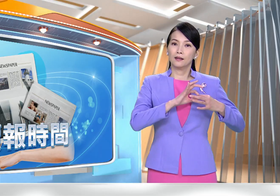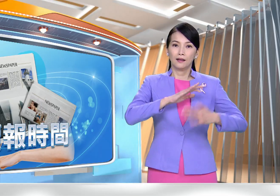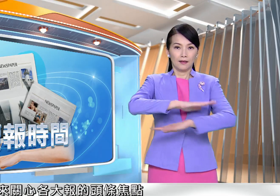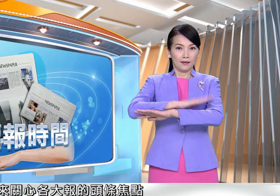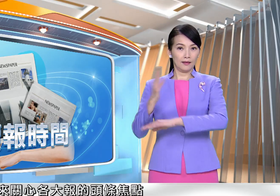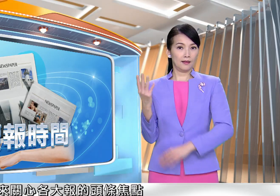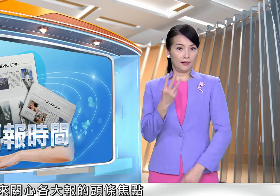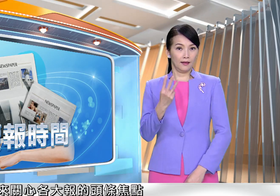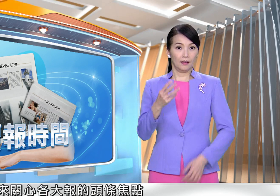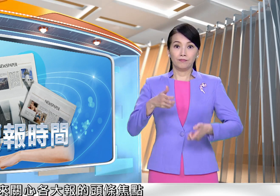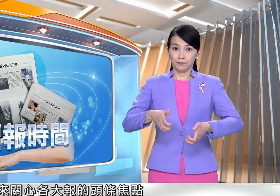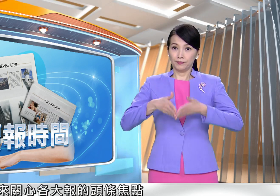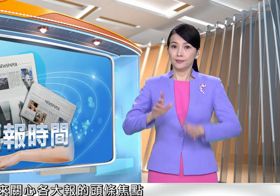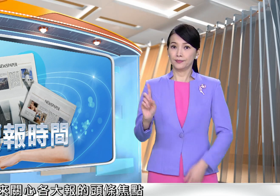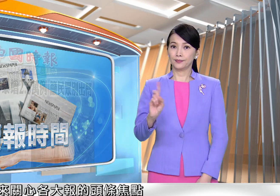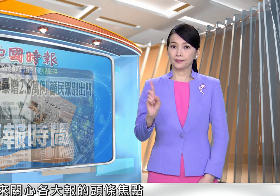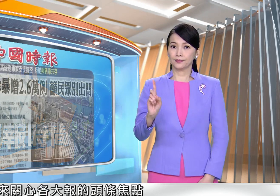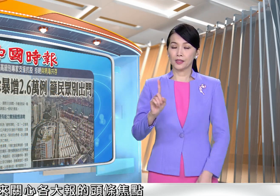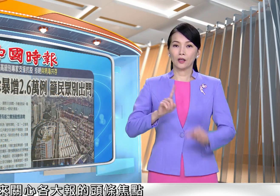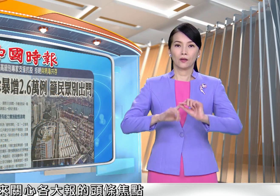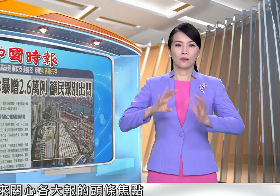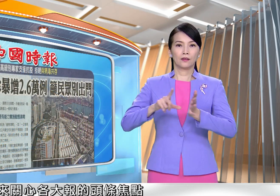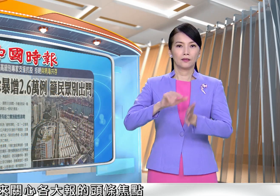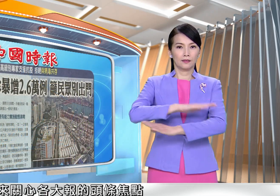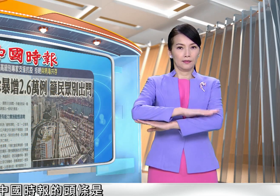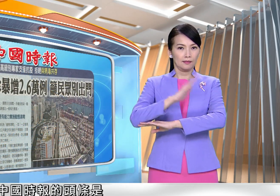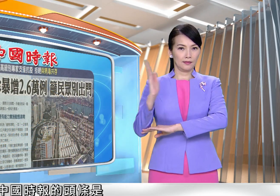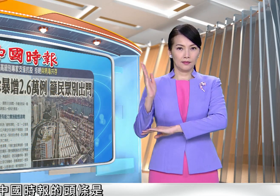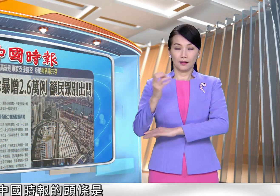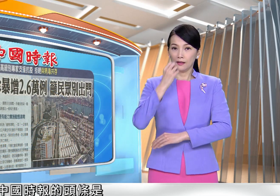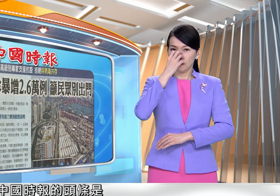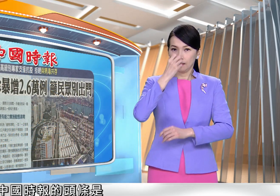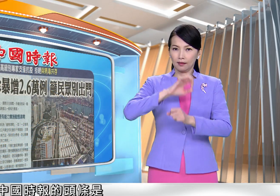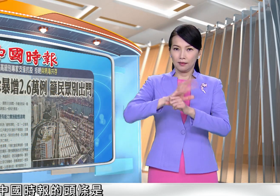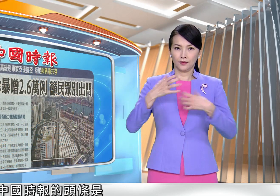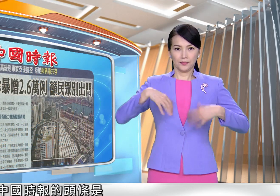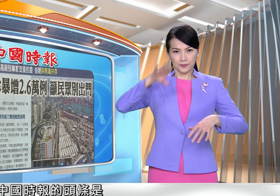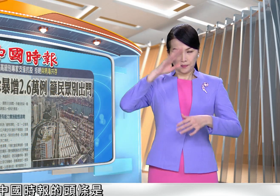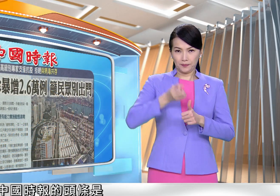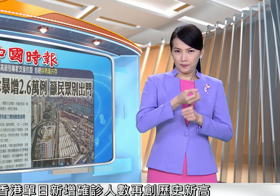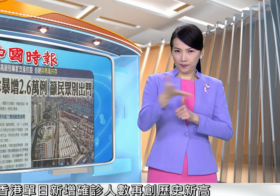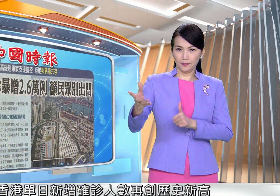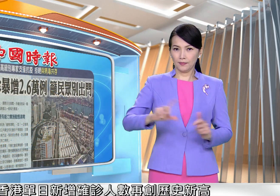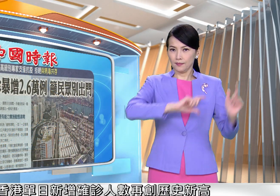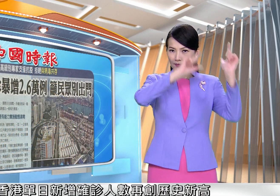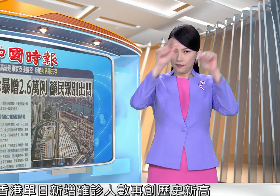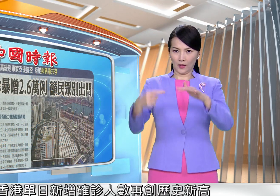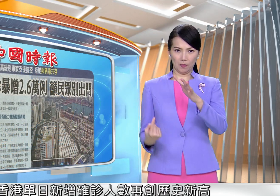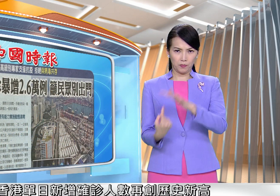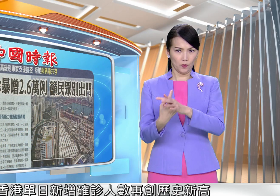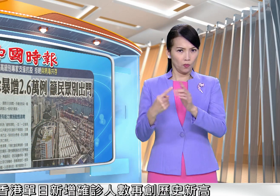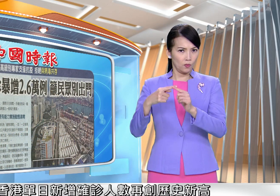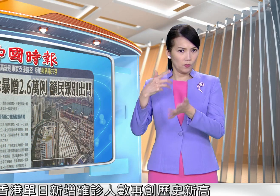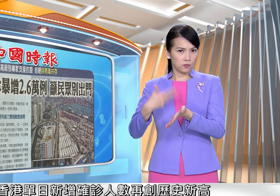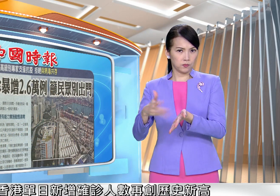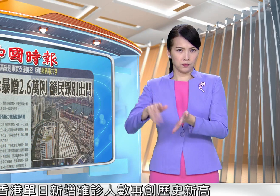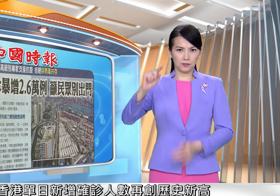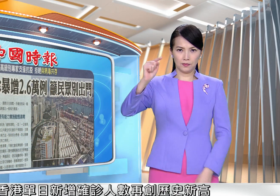心各大报的头条焦点。中国时报的头条是，香港单日新增确诊人数再创历史新